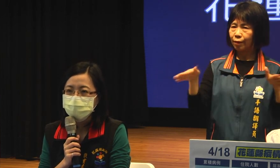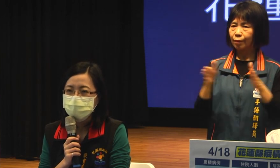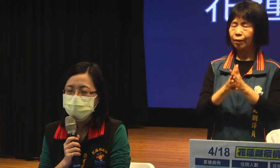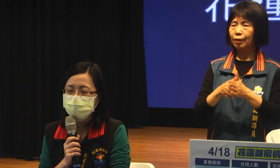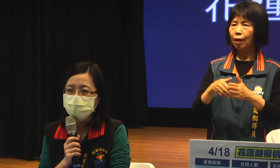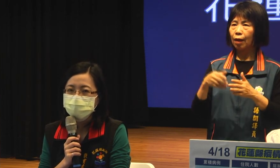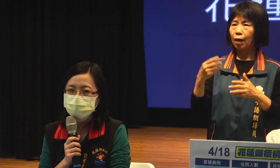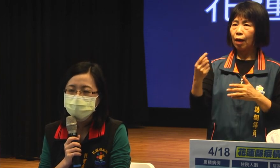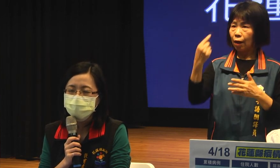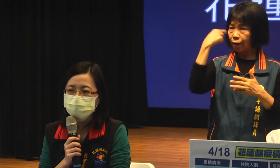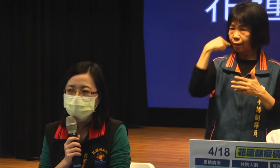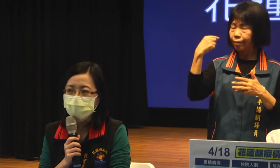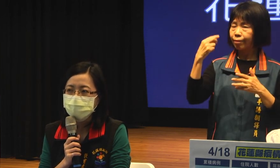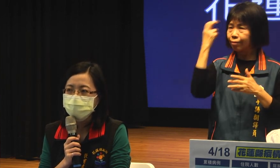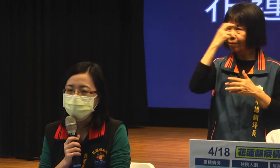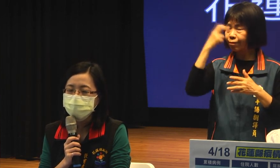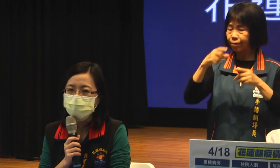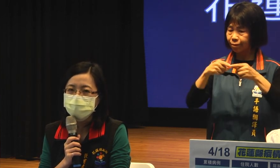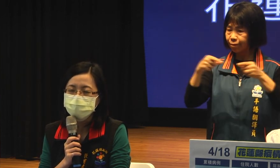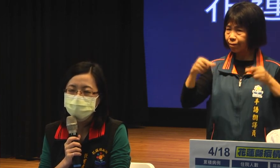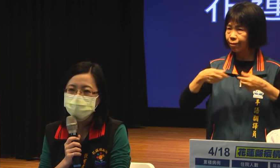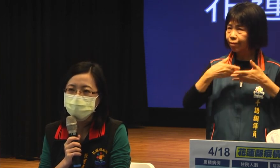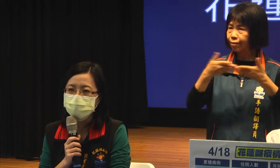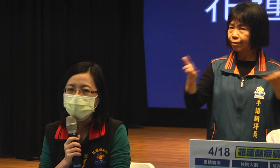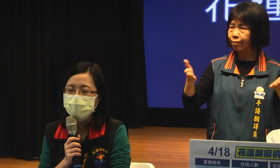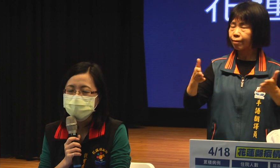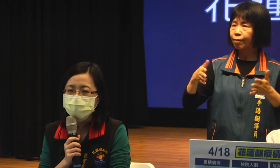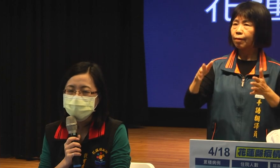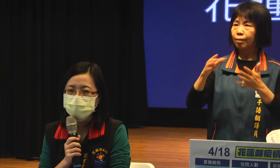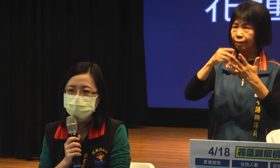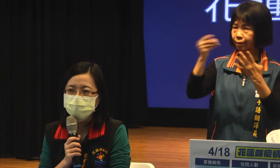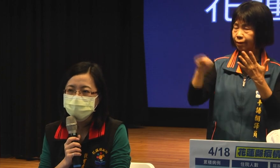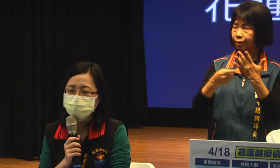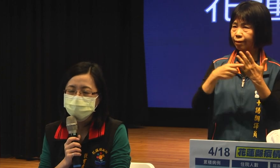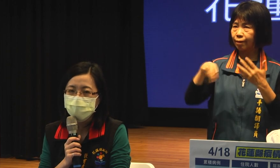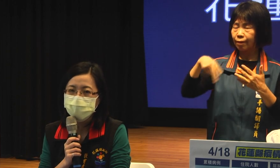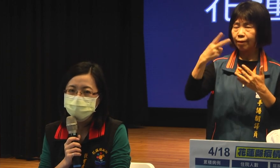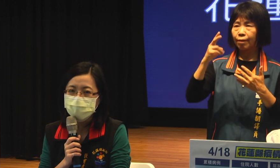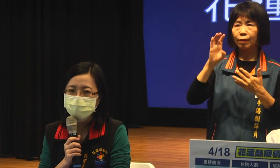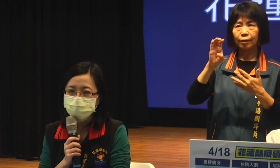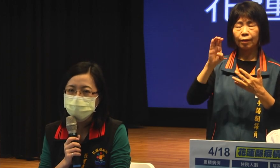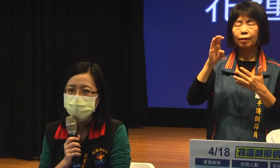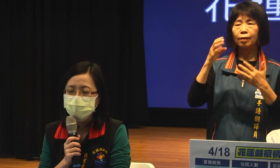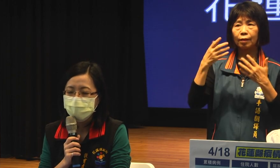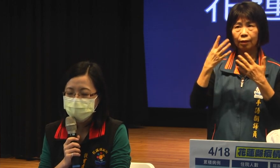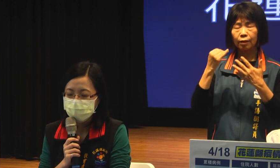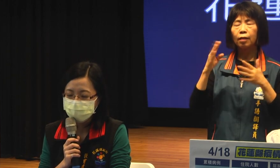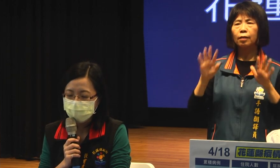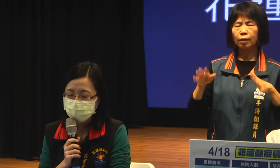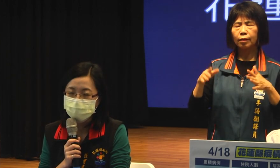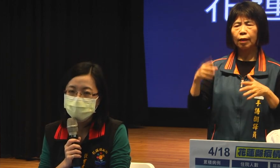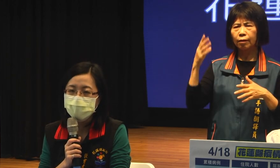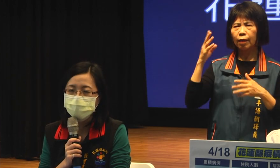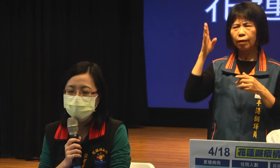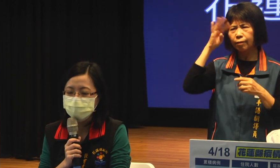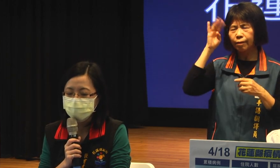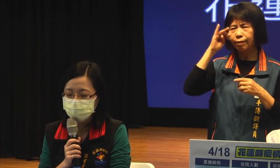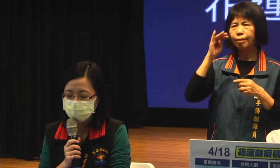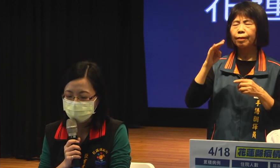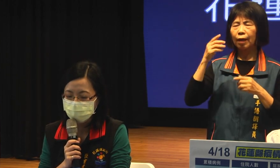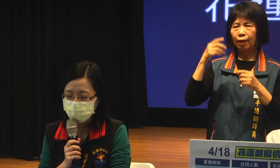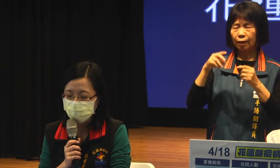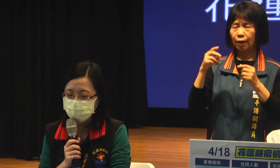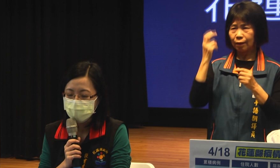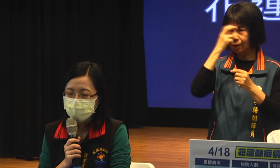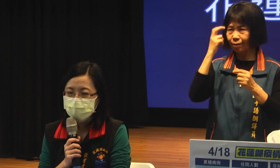那目前呢，选手呢210位的选手呢，正进行自主快筛中。那我们也在等待快筛